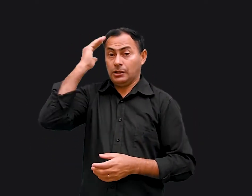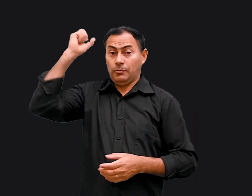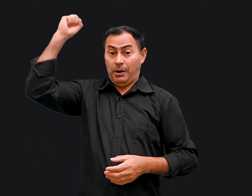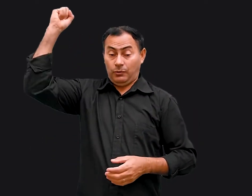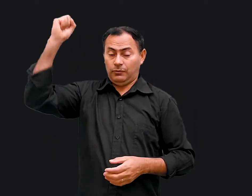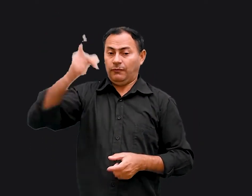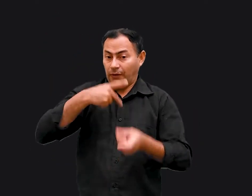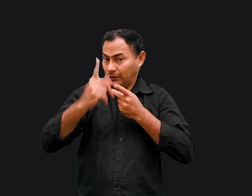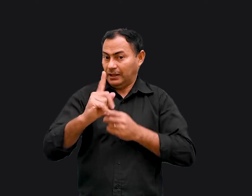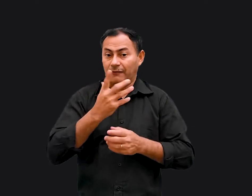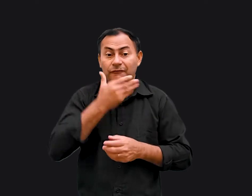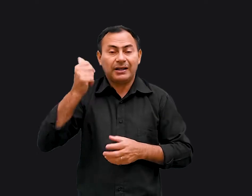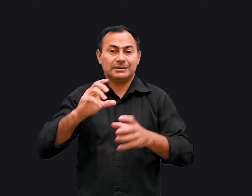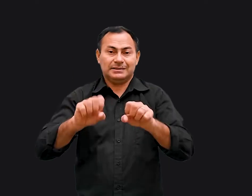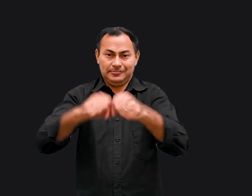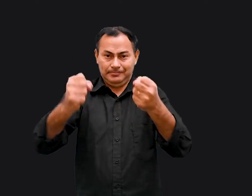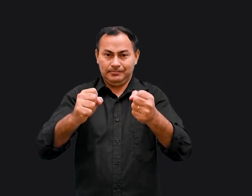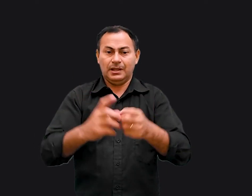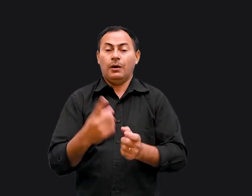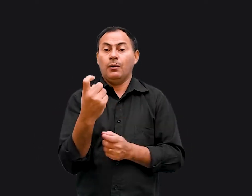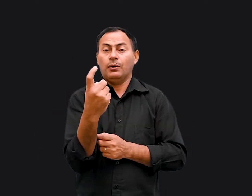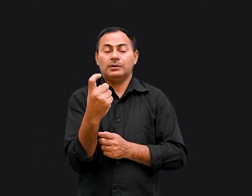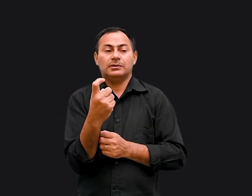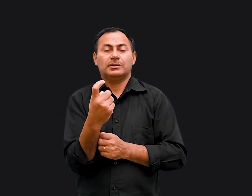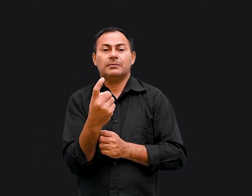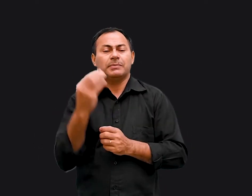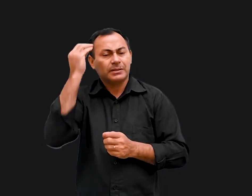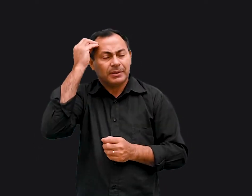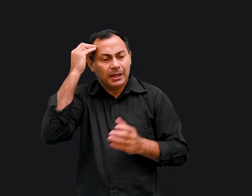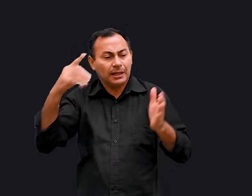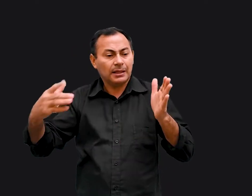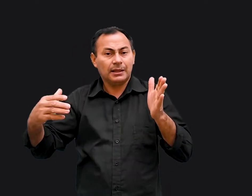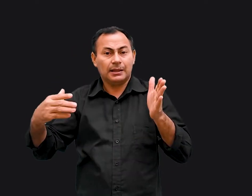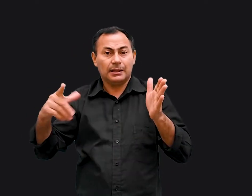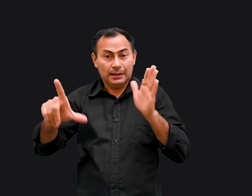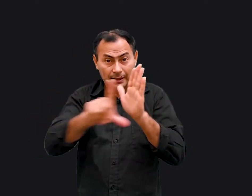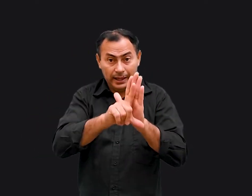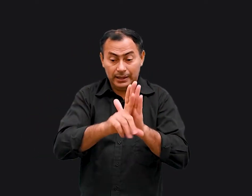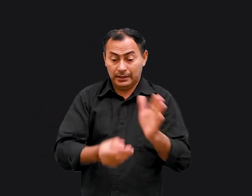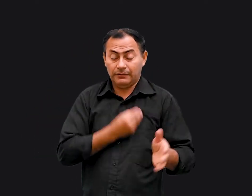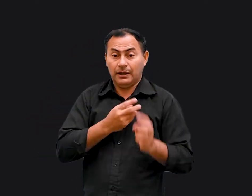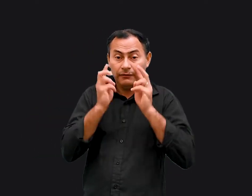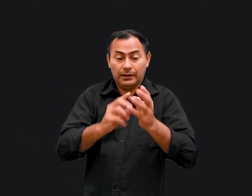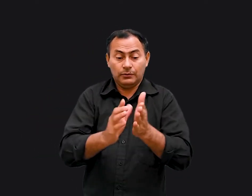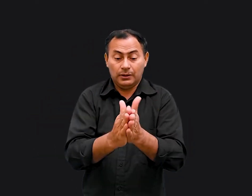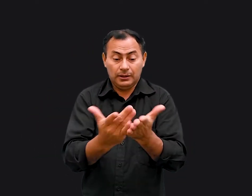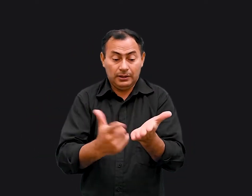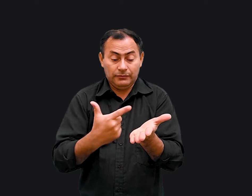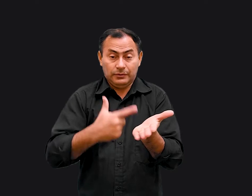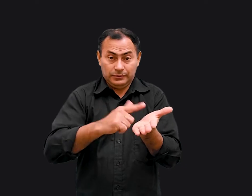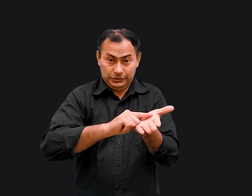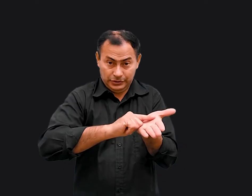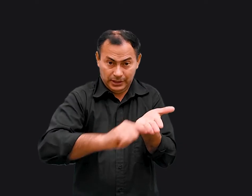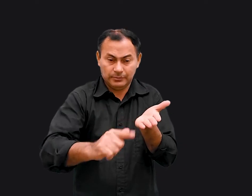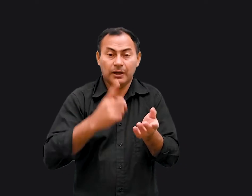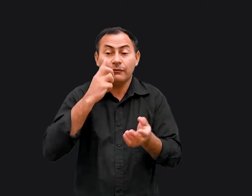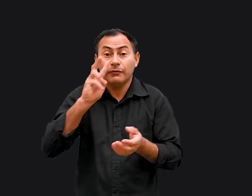quebrar. Um último pensamento sobre essa lei da vida. Como podemos observar em Gênesis, vemos o casamento,